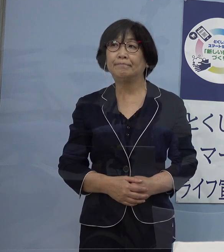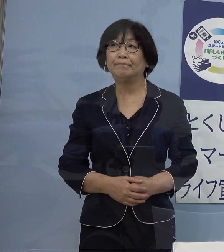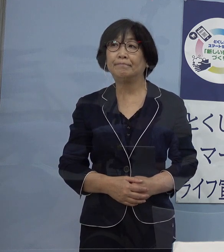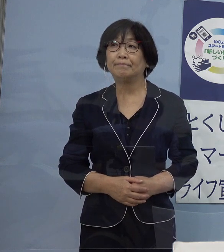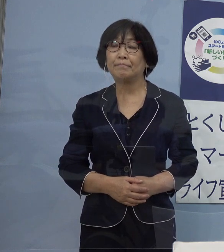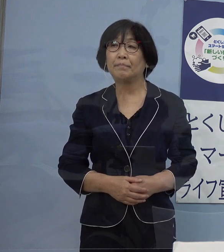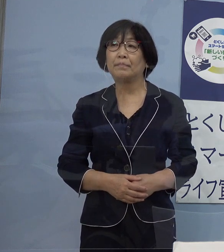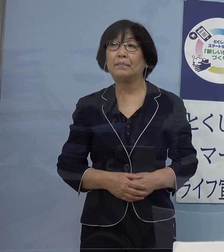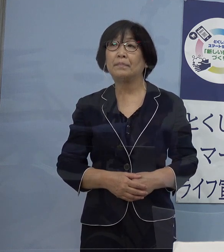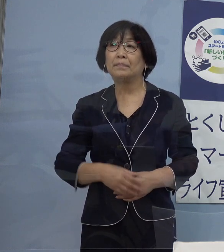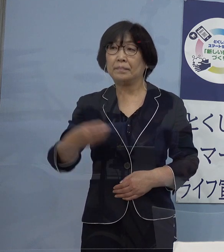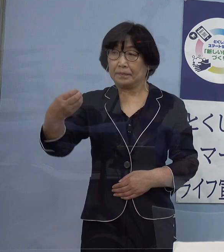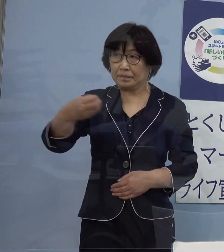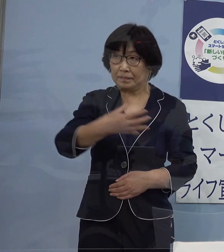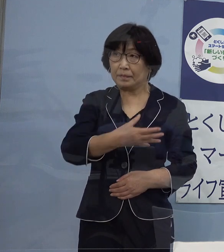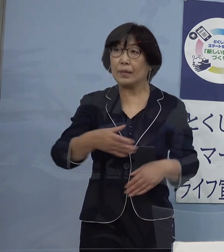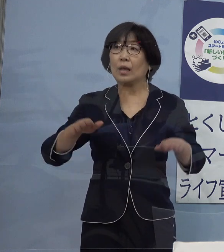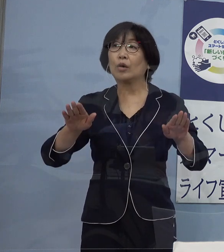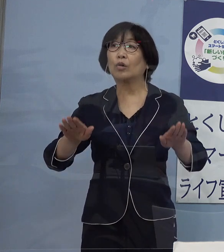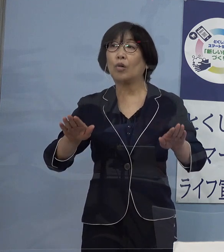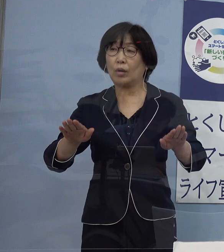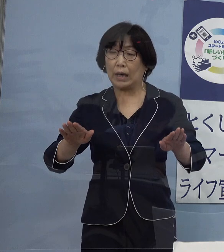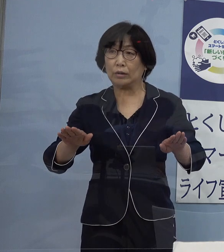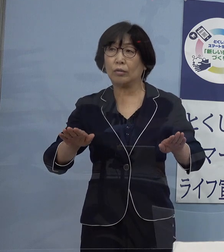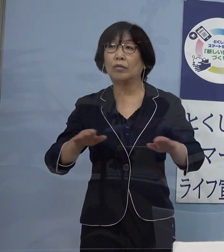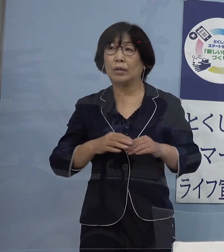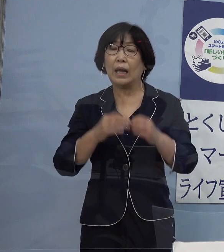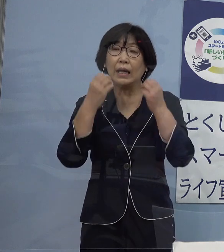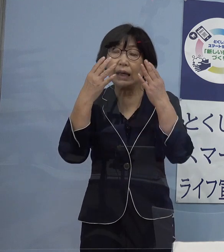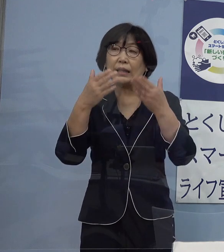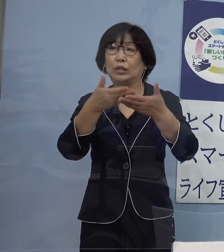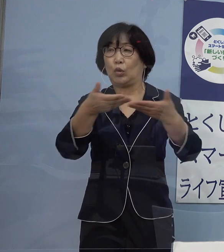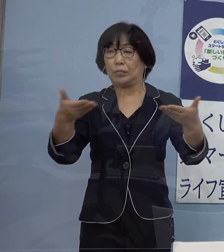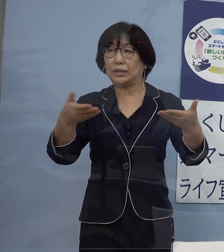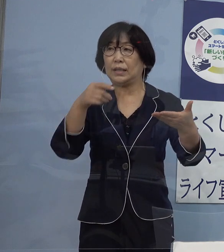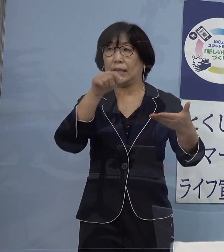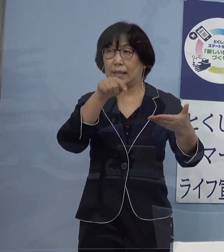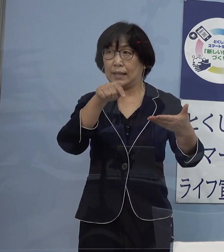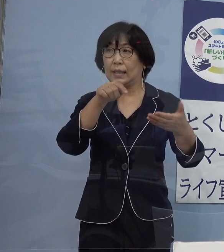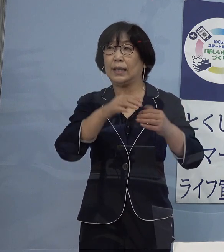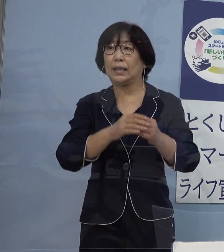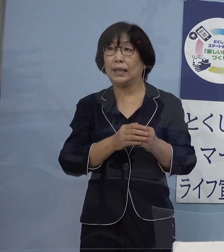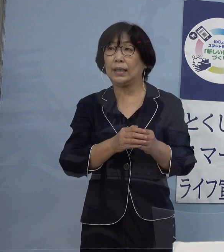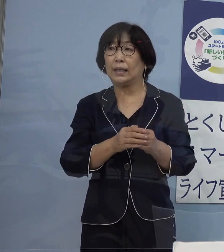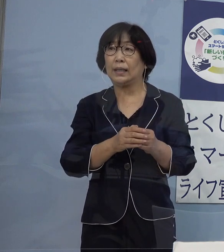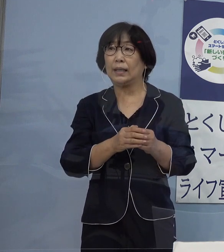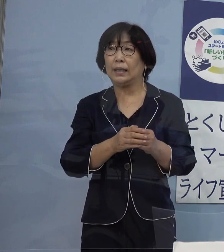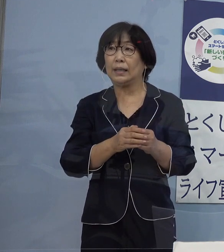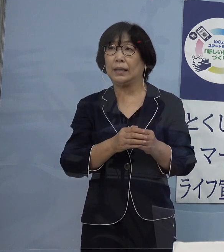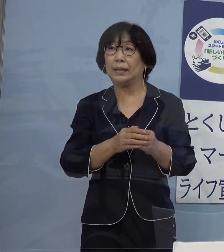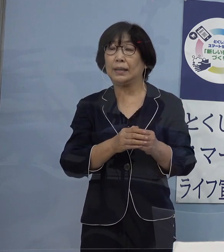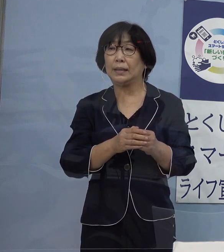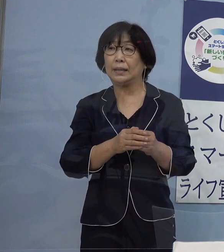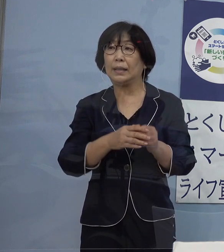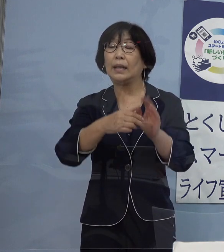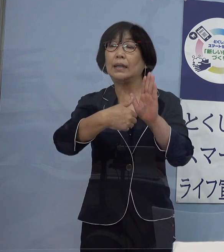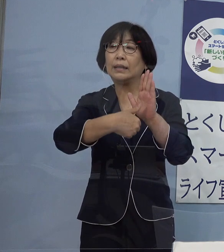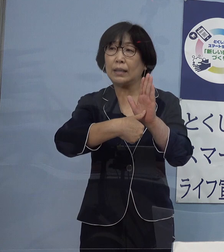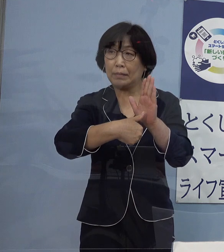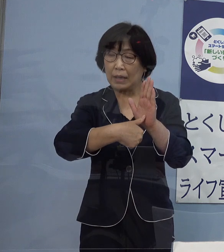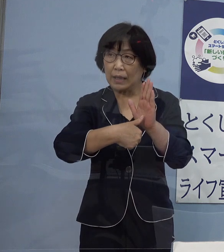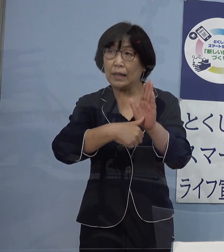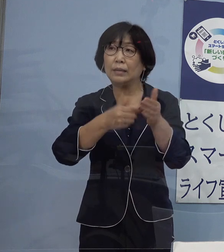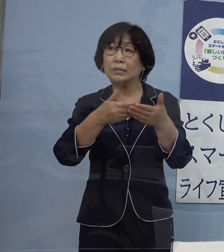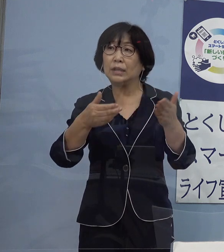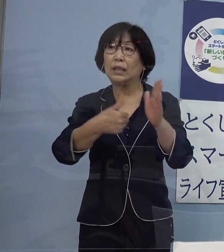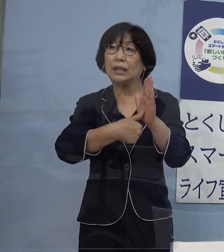今回 の、 新たなお店が、名前が公表になる段階というのは、